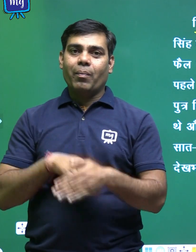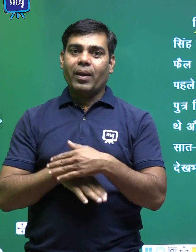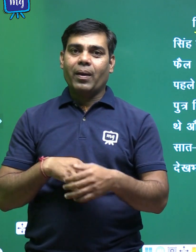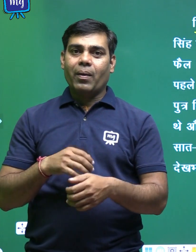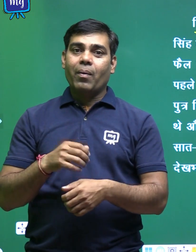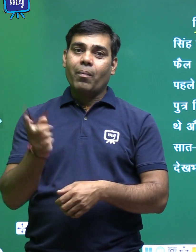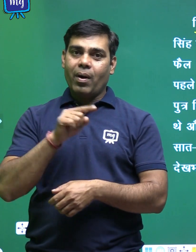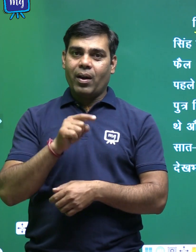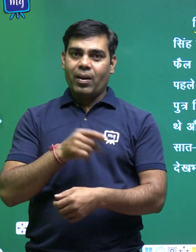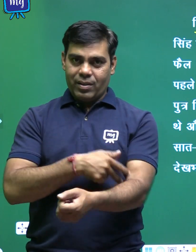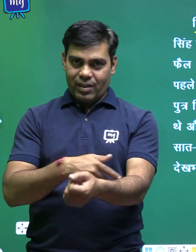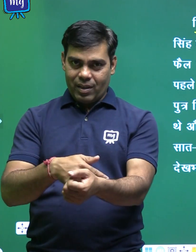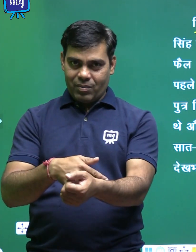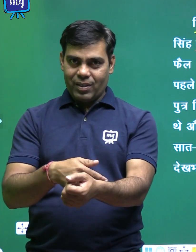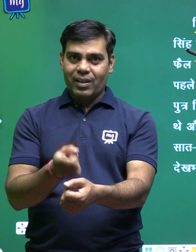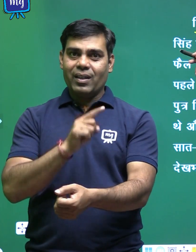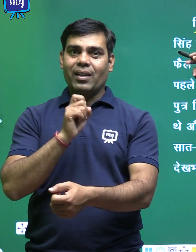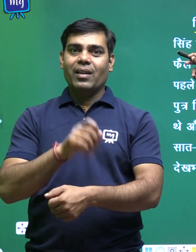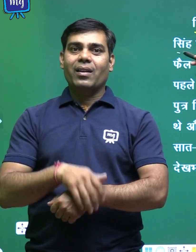महाराणा संग्राम सिंह की